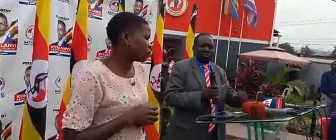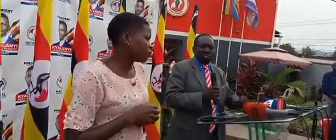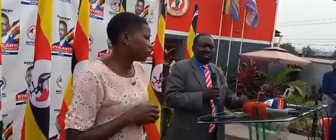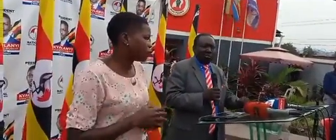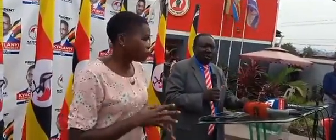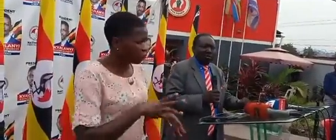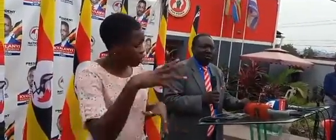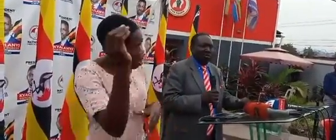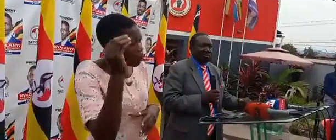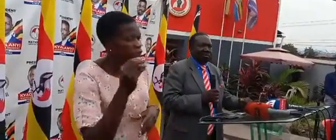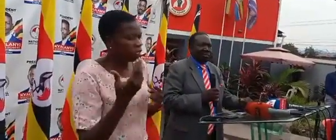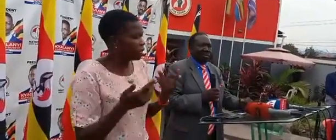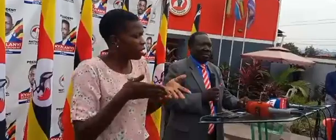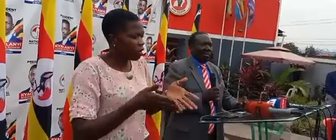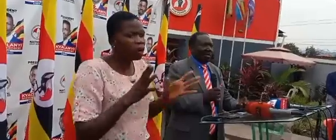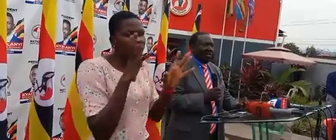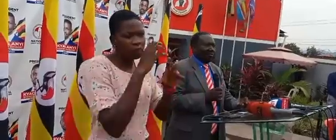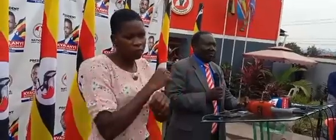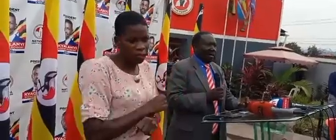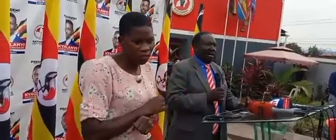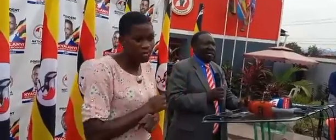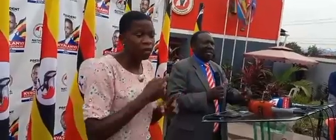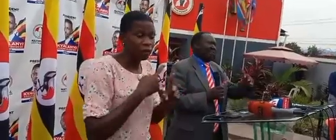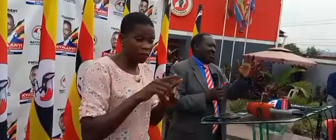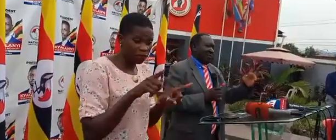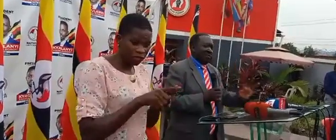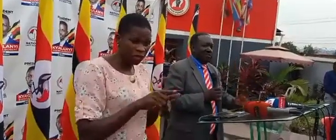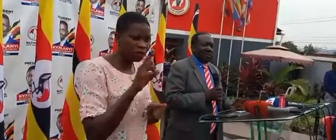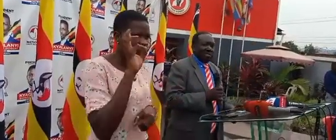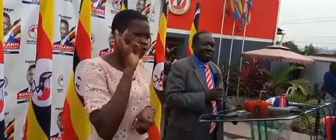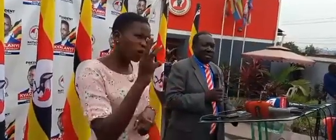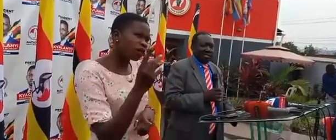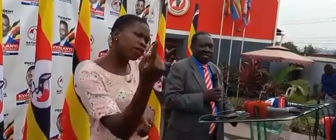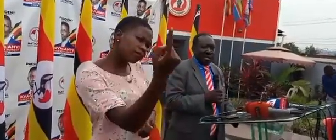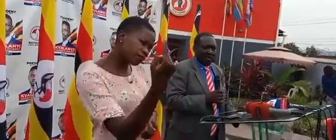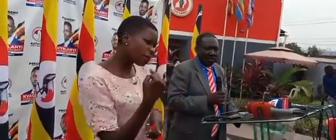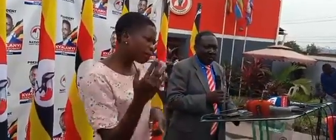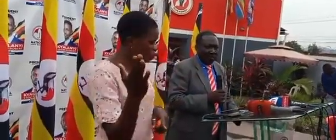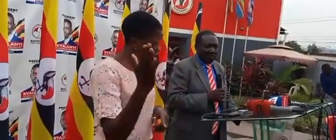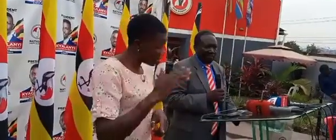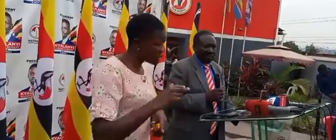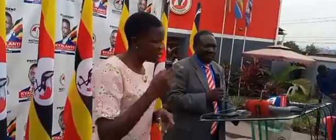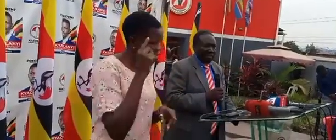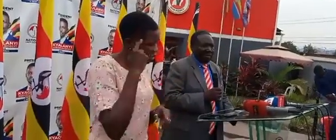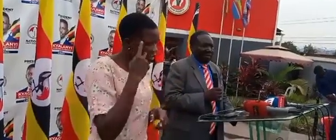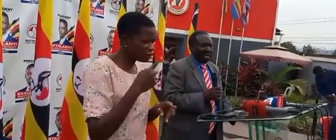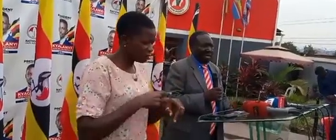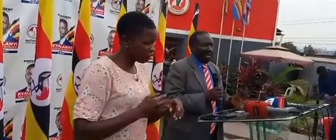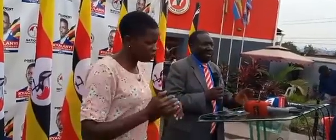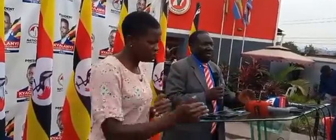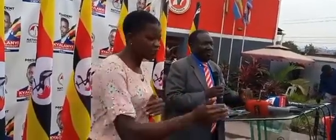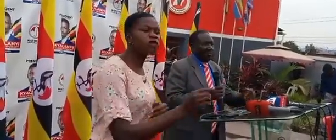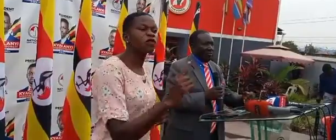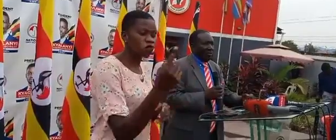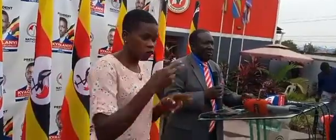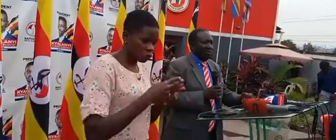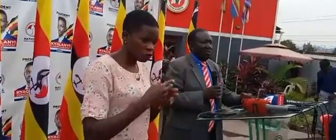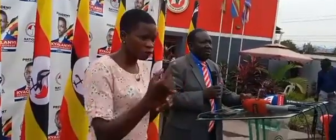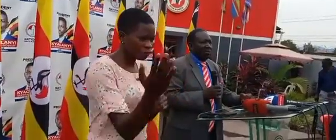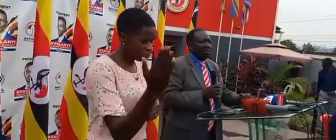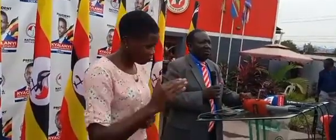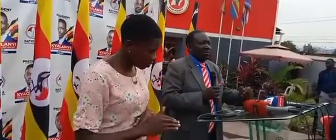okwamutwala mu nsi z'ebweru era ajja kuba nga ali naffe mu kaseera akatali kawala. Naye